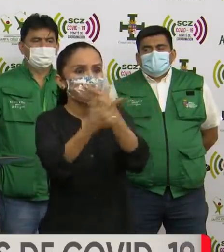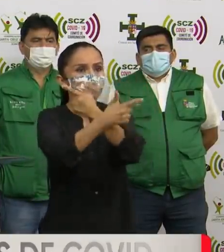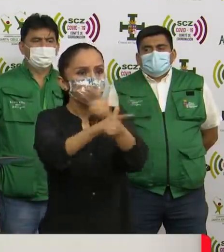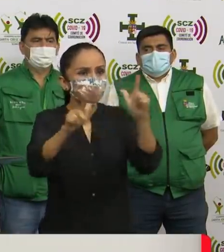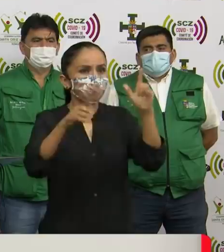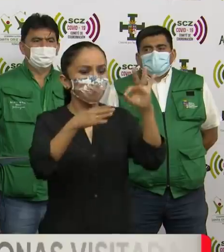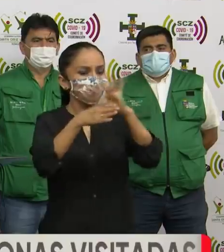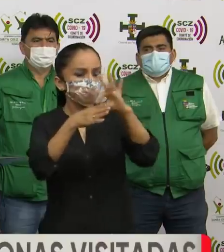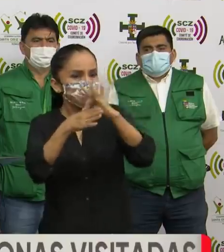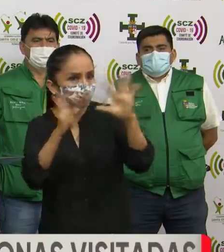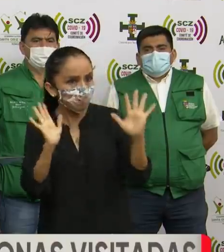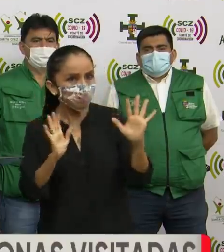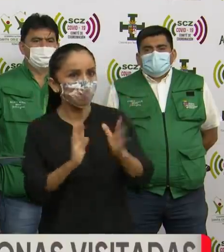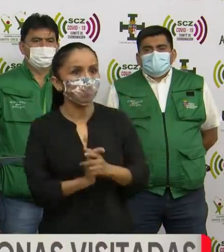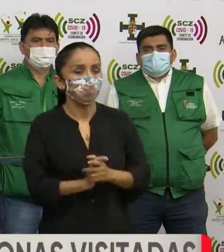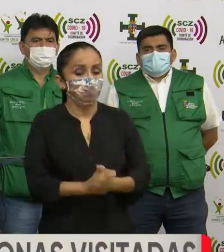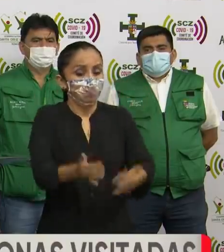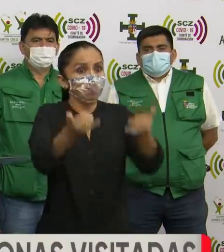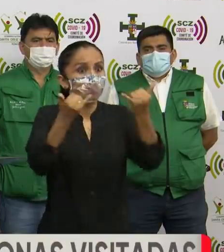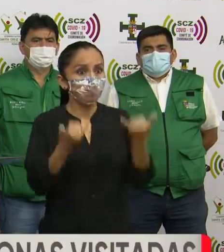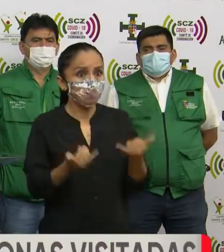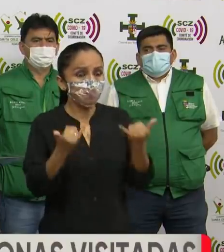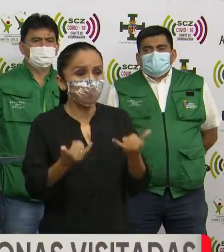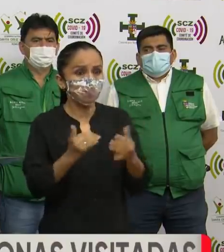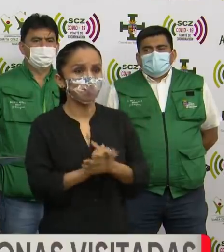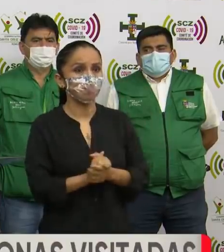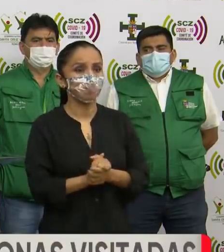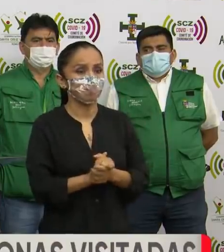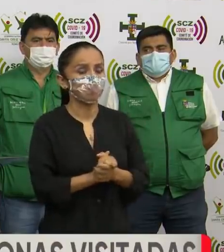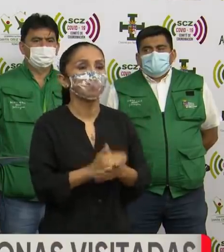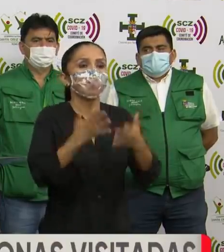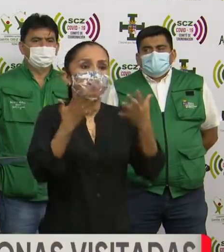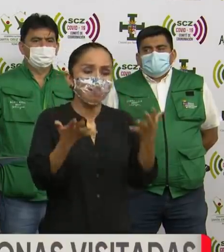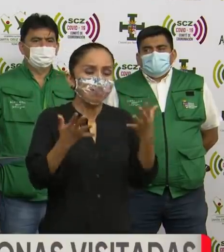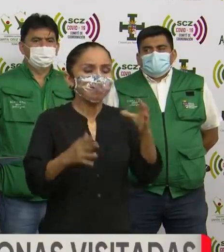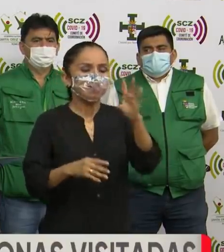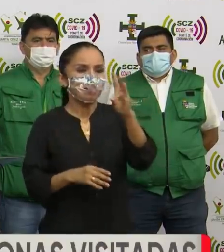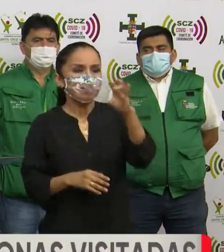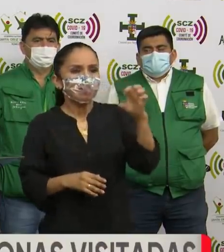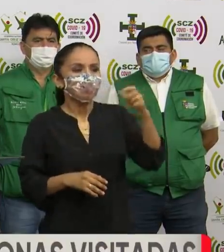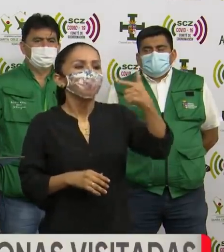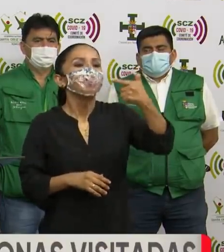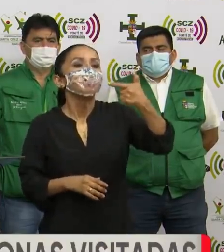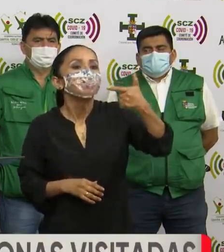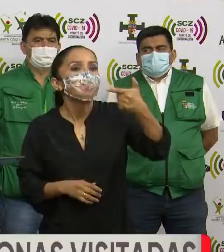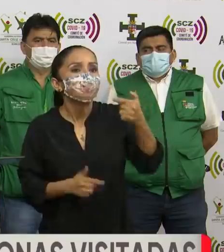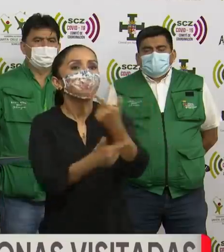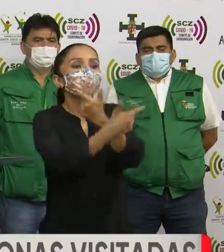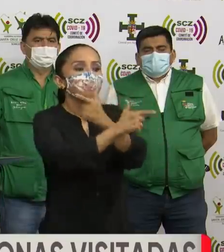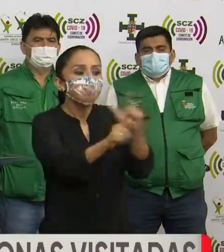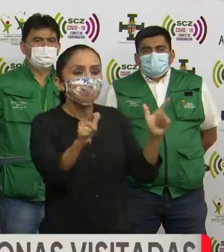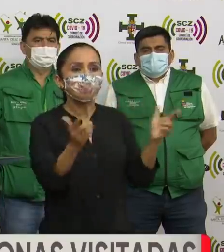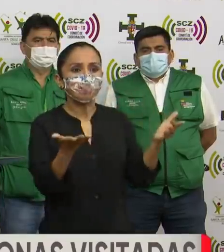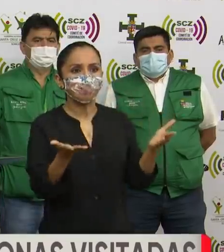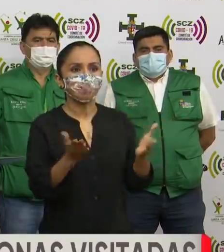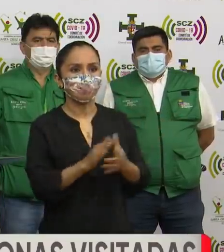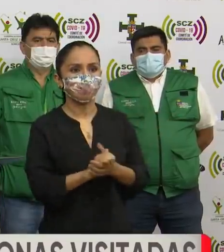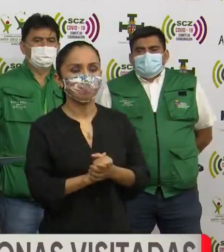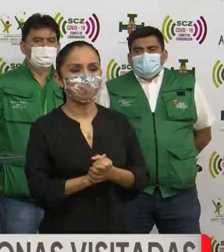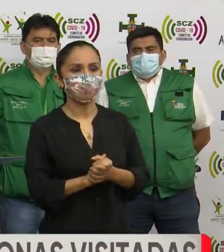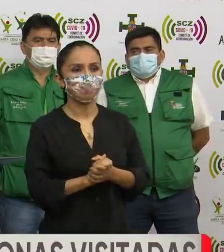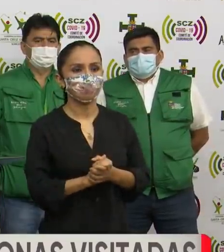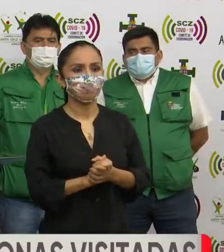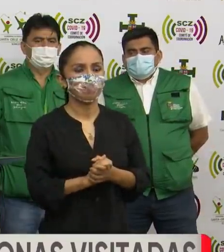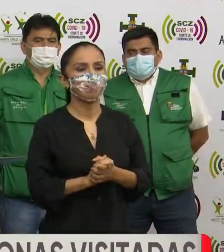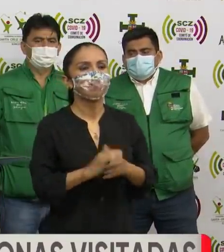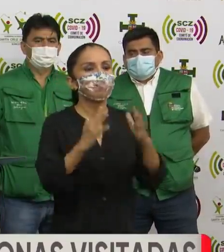para recuperación. Pero hoy también hay 721 camas disponibles